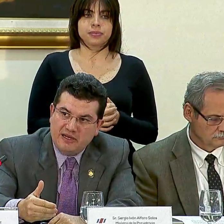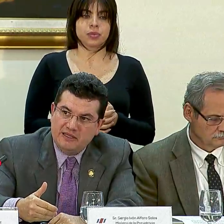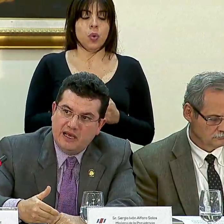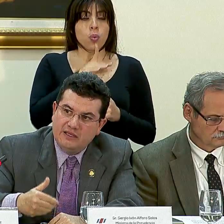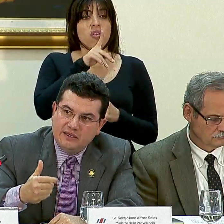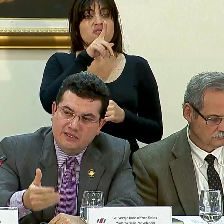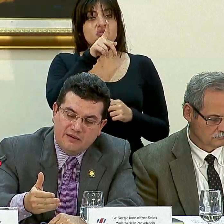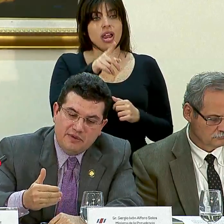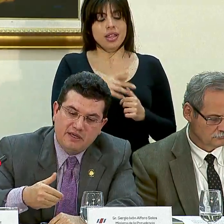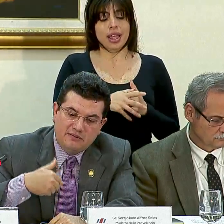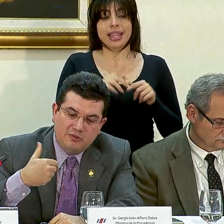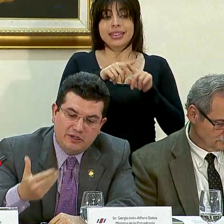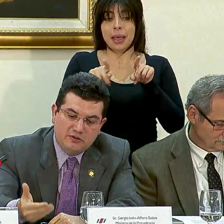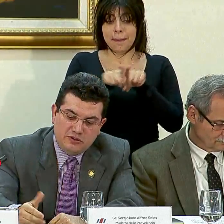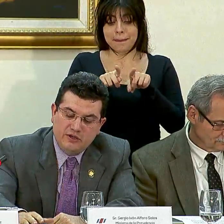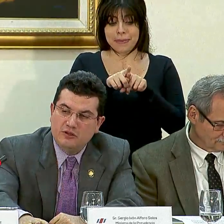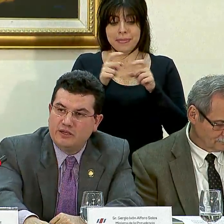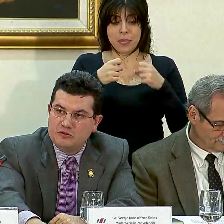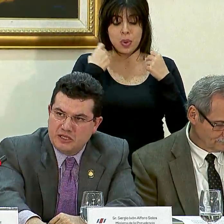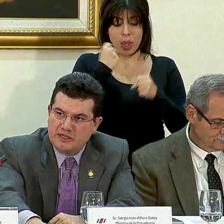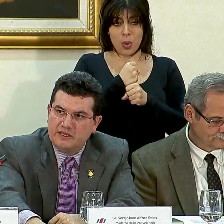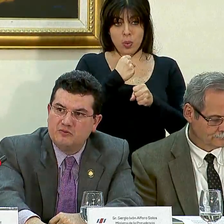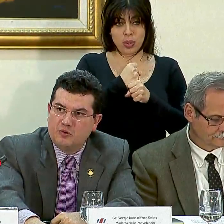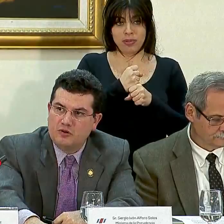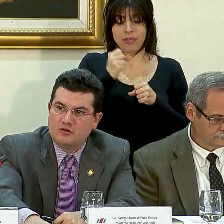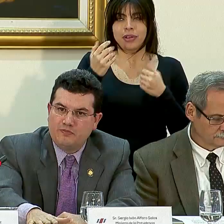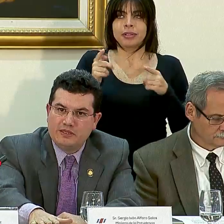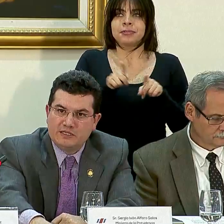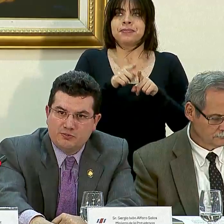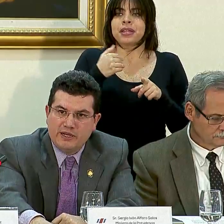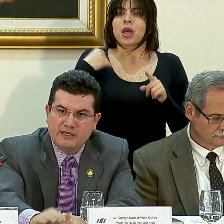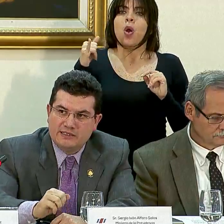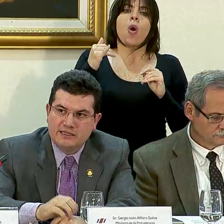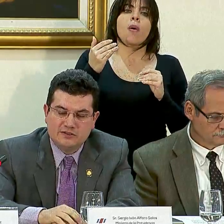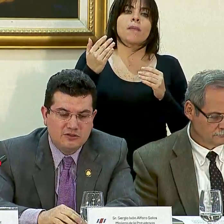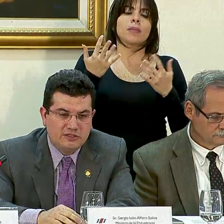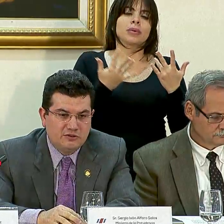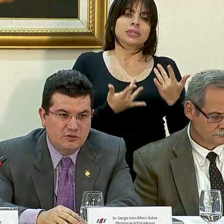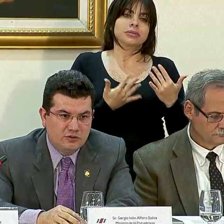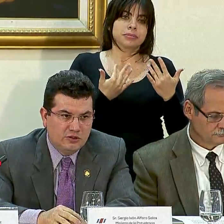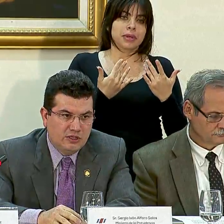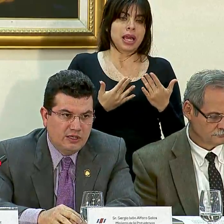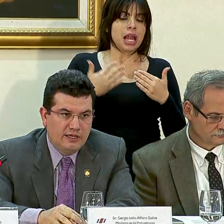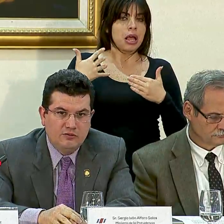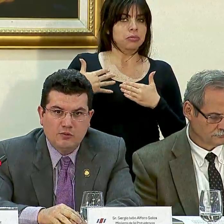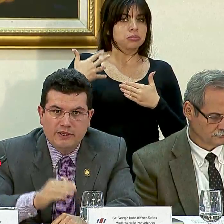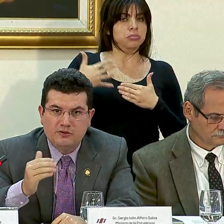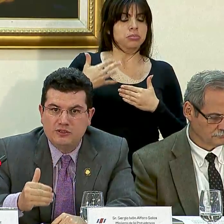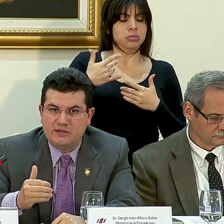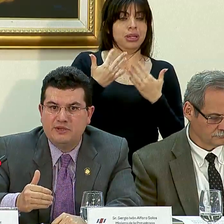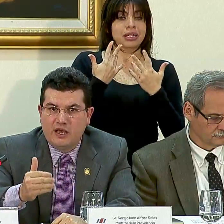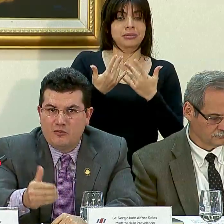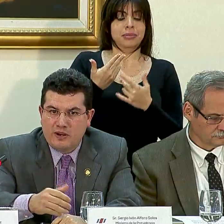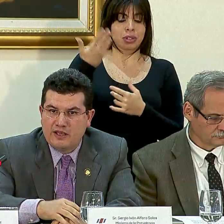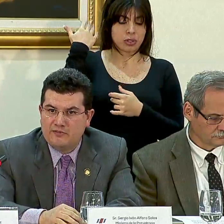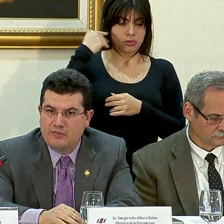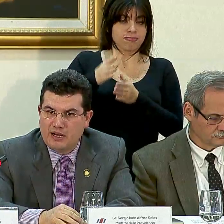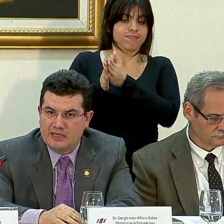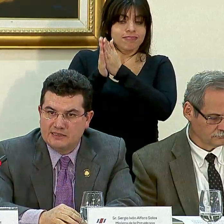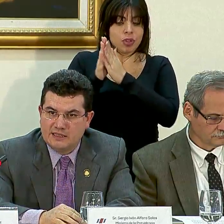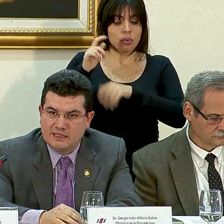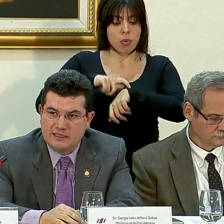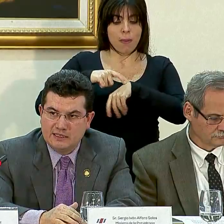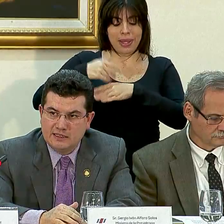una realidad, y también el Poder Ejecutivo, digamos, que ha tenido un poco el compás de espera que se le solicitó en un momento determinado